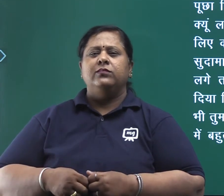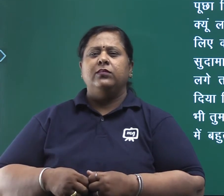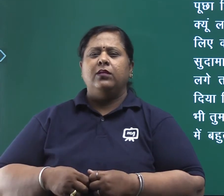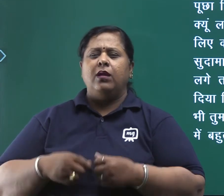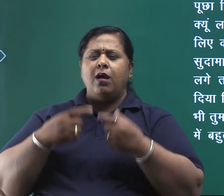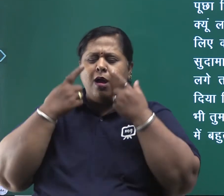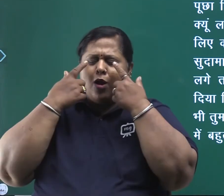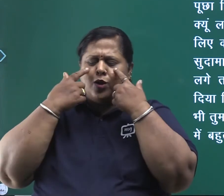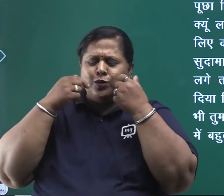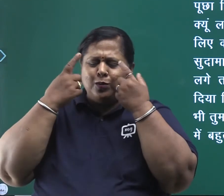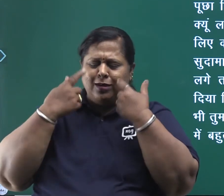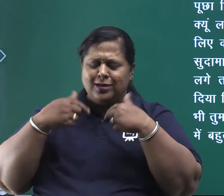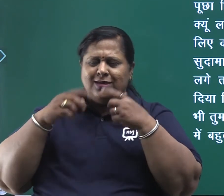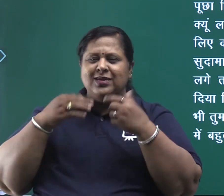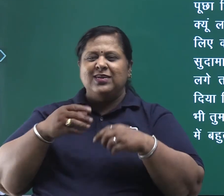आंसुओं के जल से